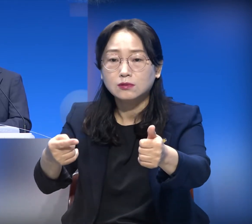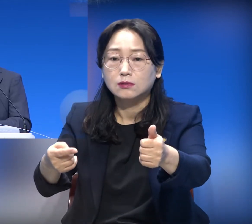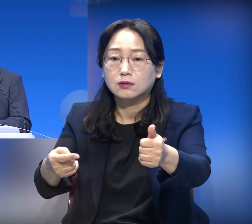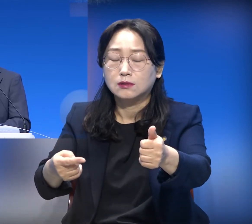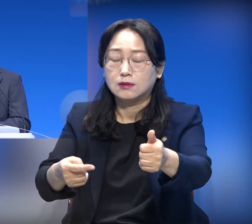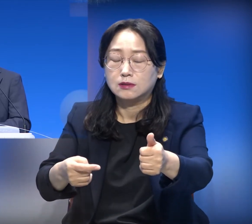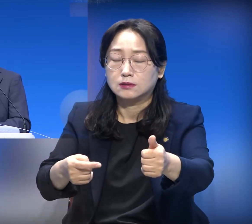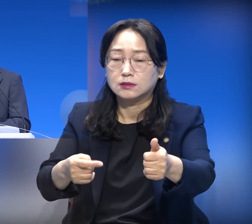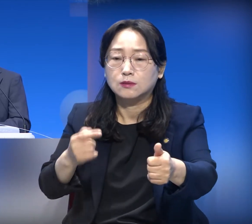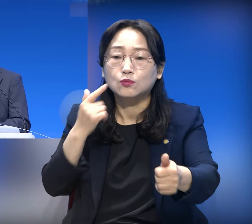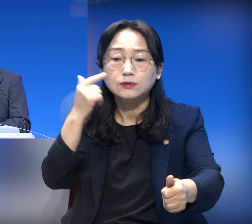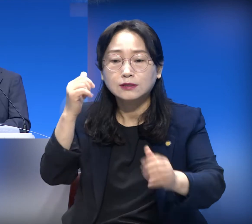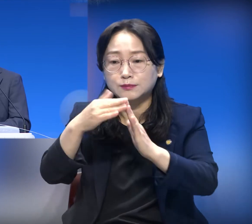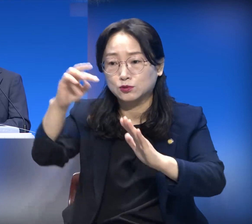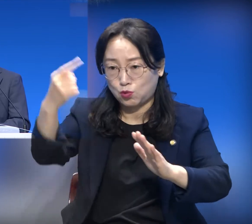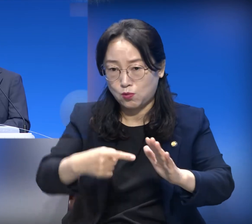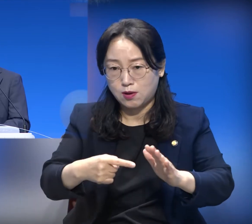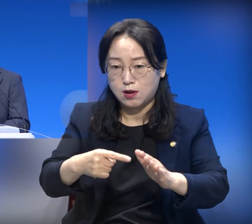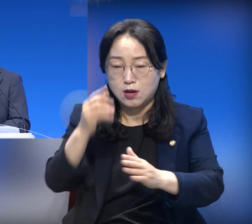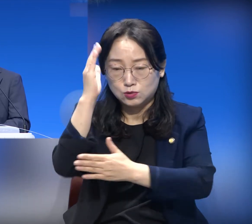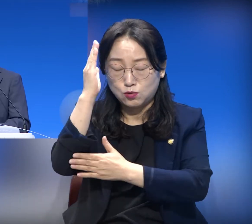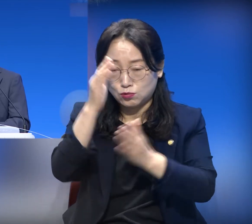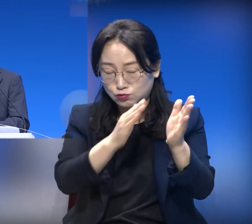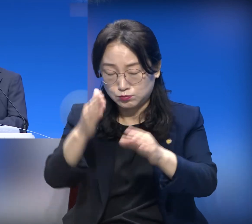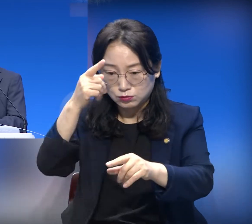다시 집에 와서 설교 준비하고 있는데